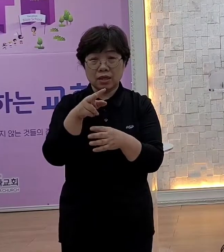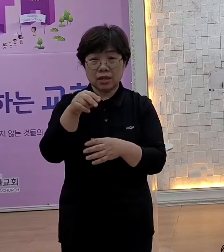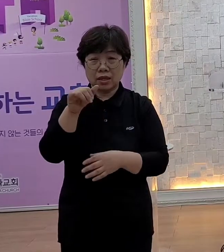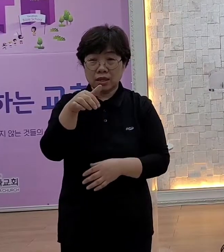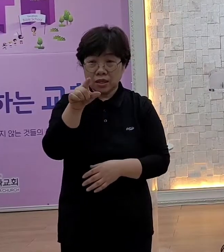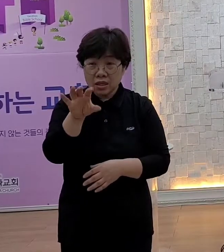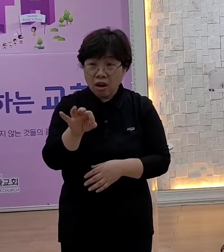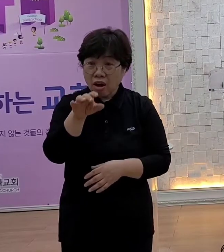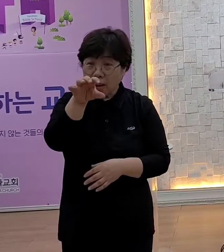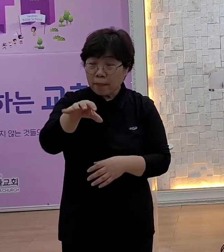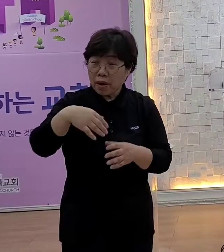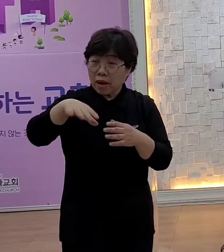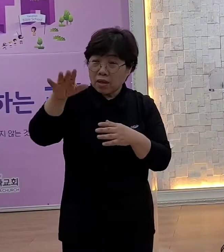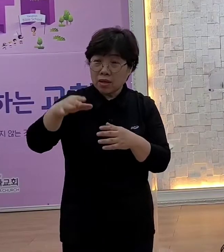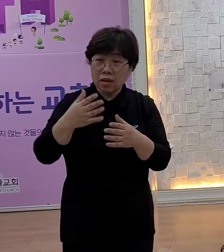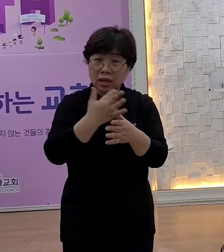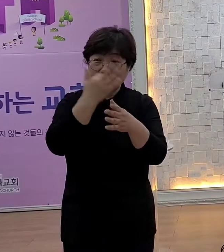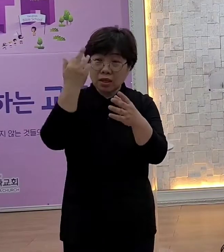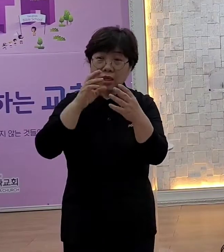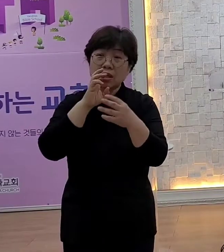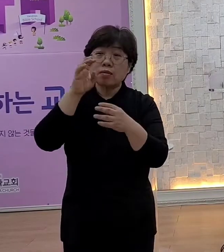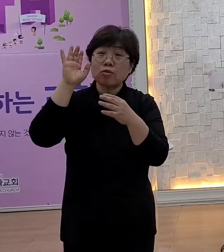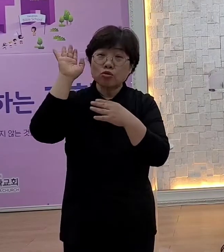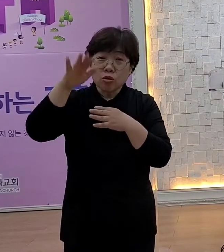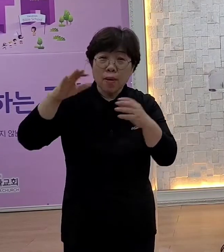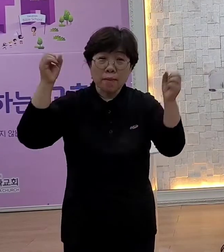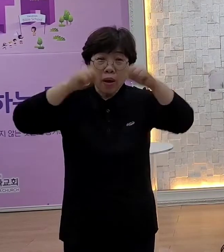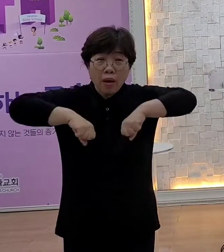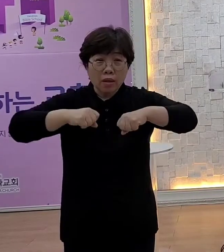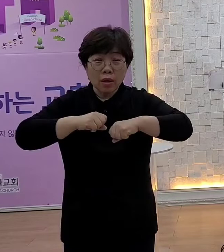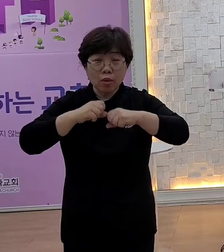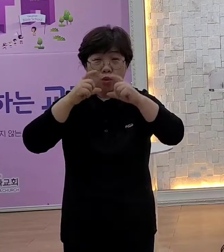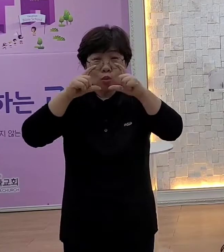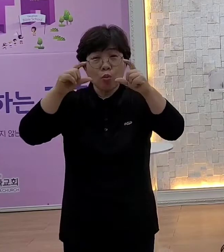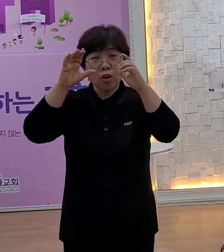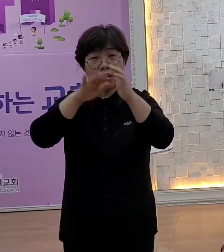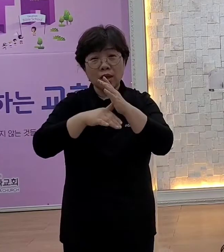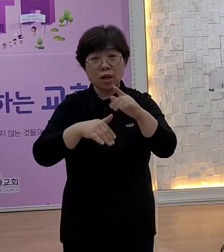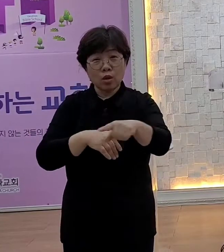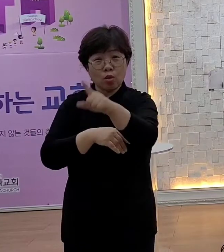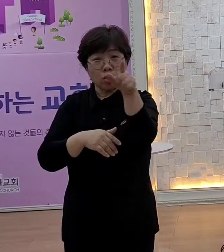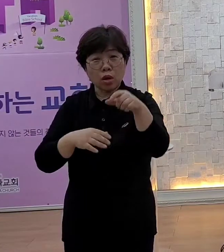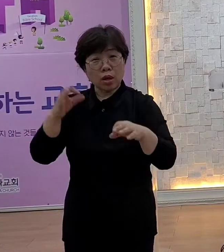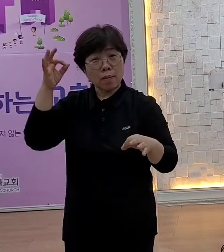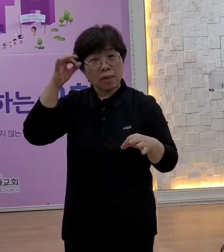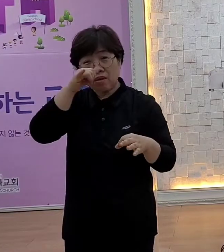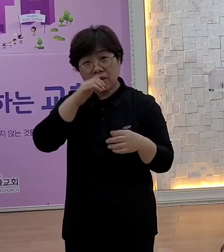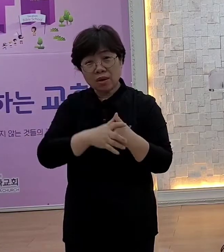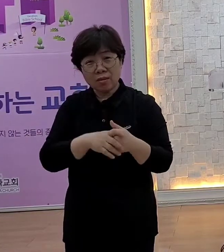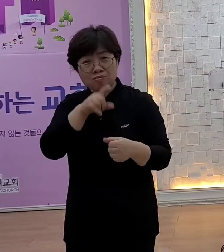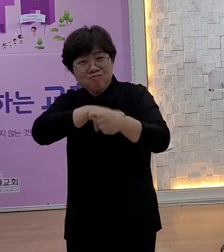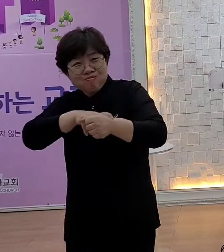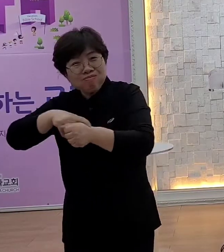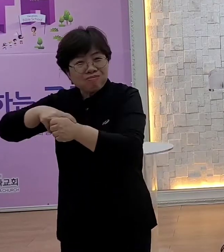이 양산 망합니다. 만약 우리가 이렇게 선포하면 우리 온전할 수 있을까요? 우리 잡혀갈